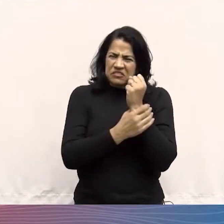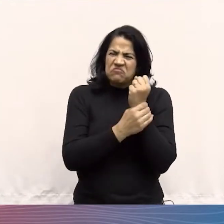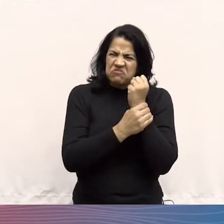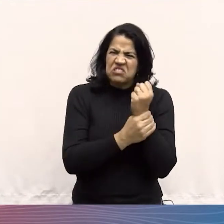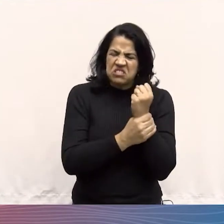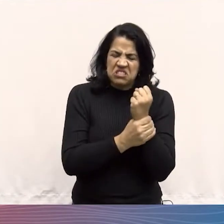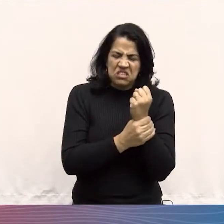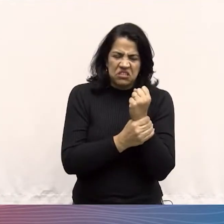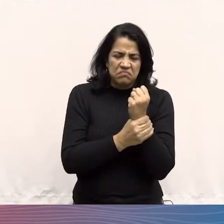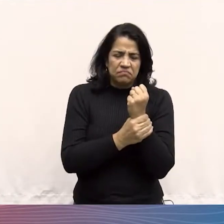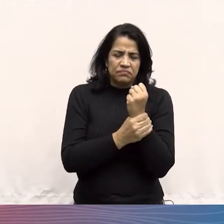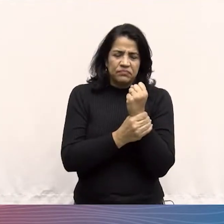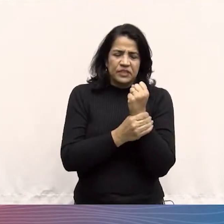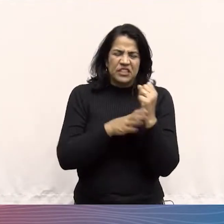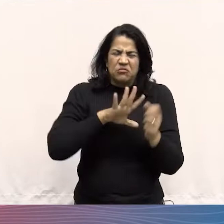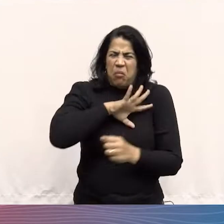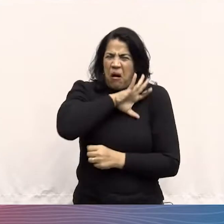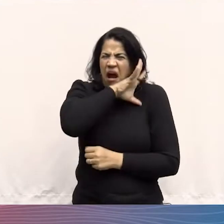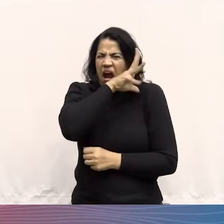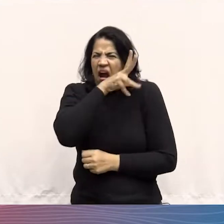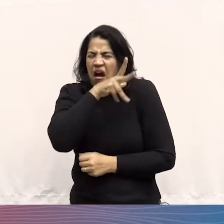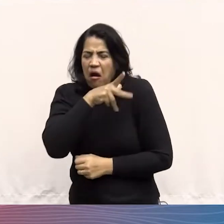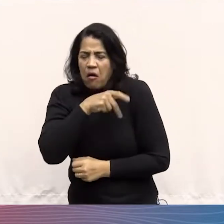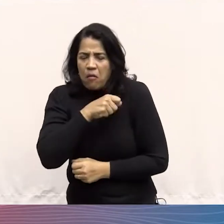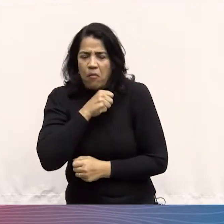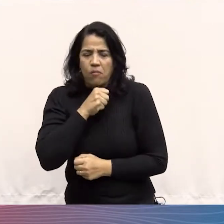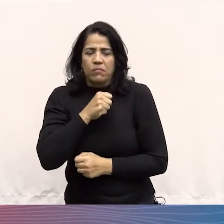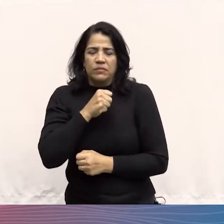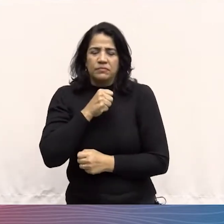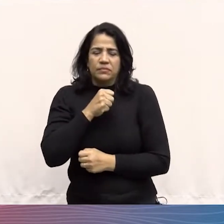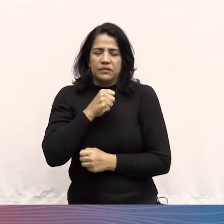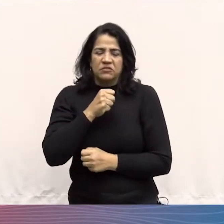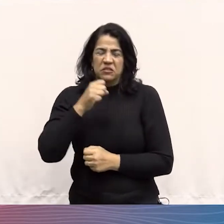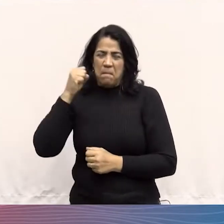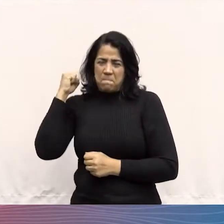né? Animais bravos e querem